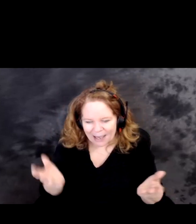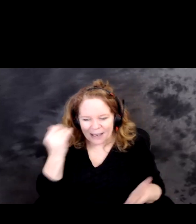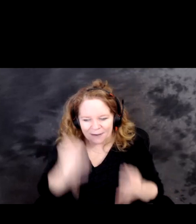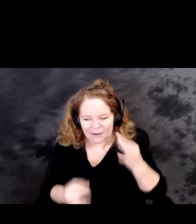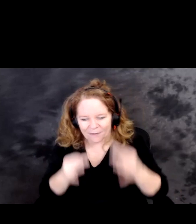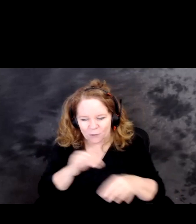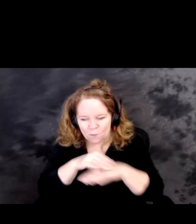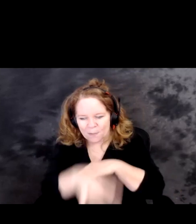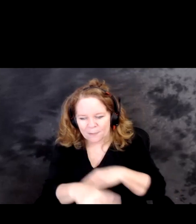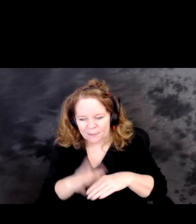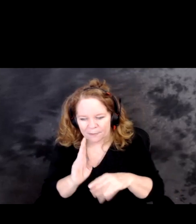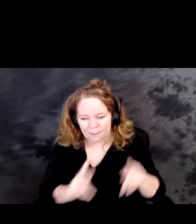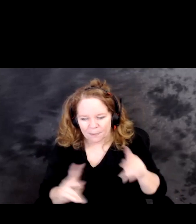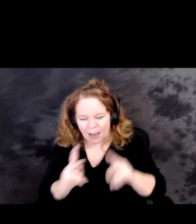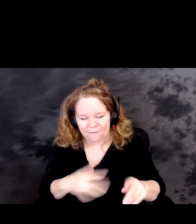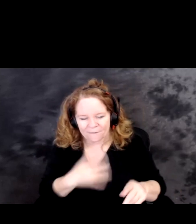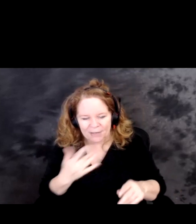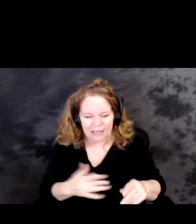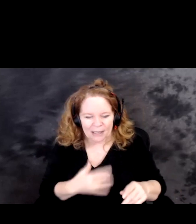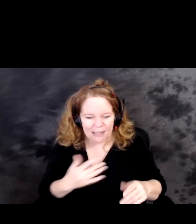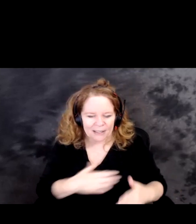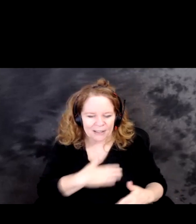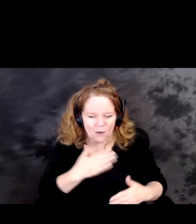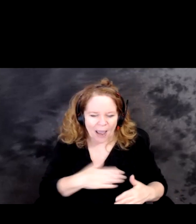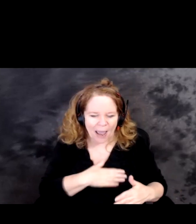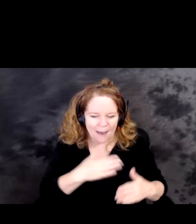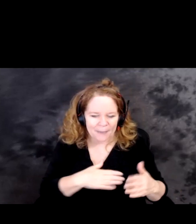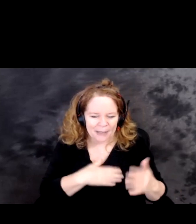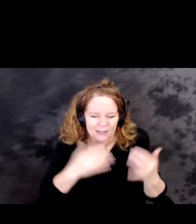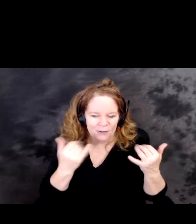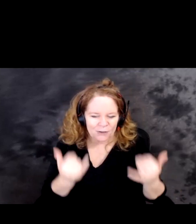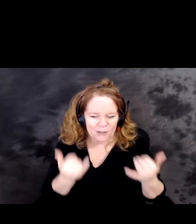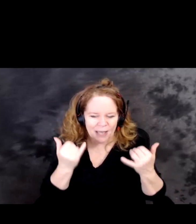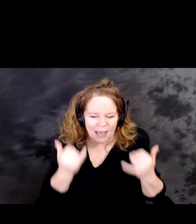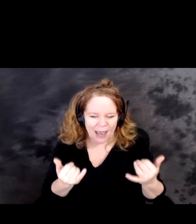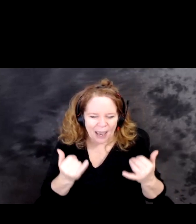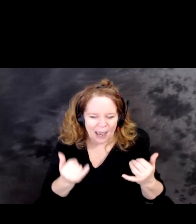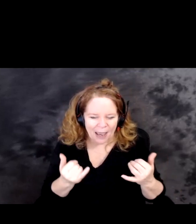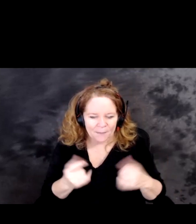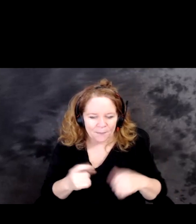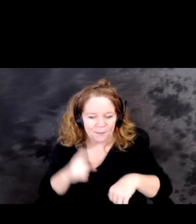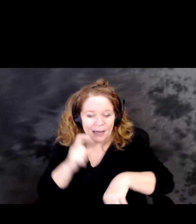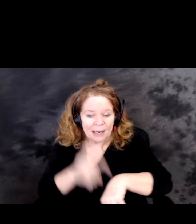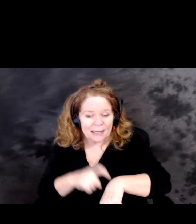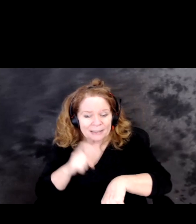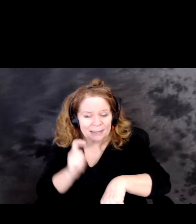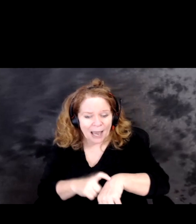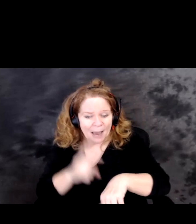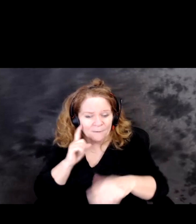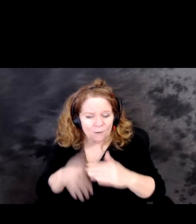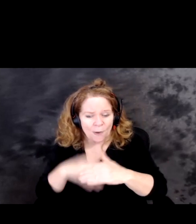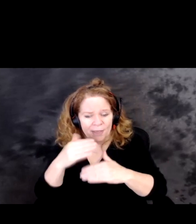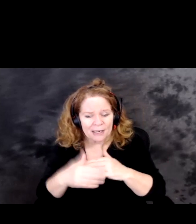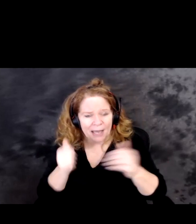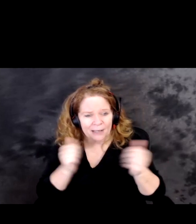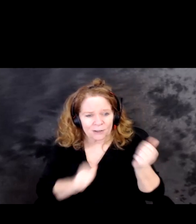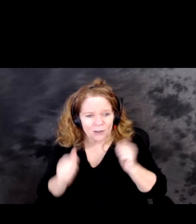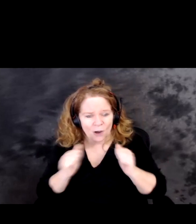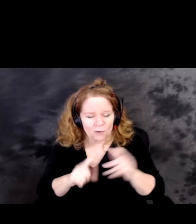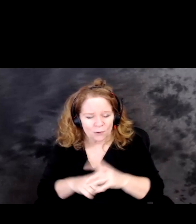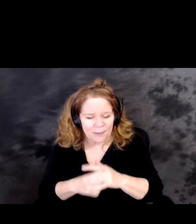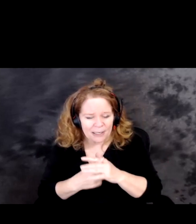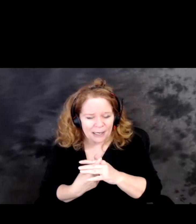decir alegra mi día. Me siento tan contento. Es tiempo de